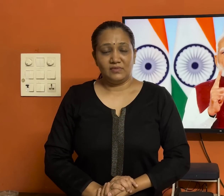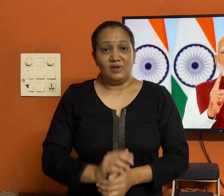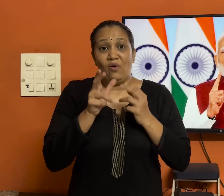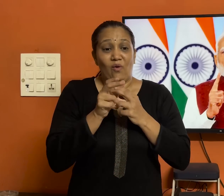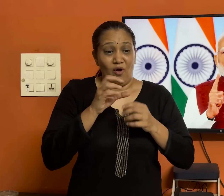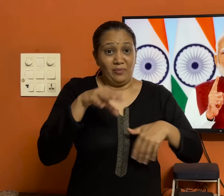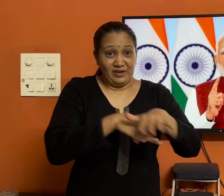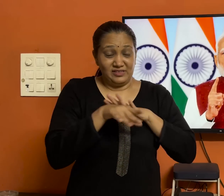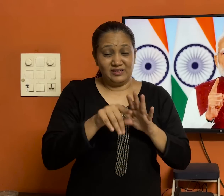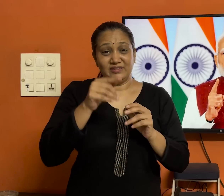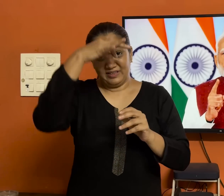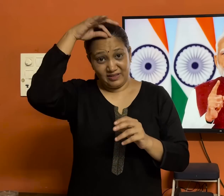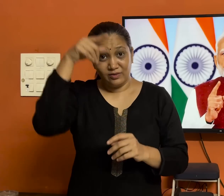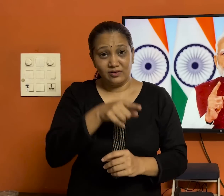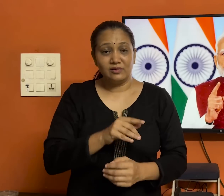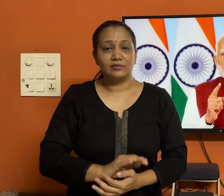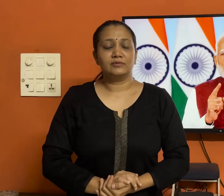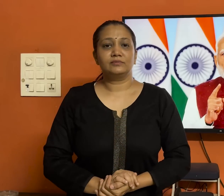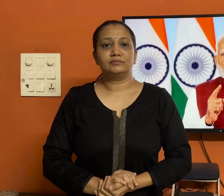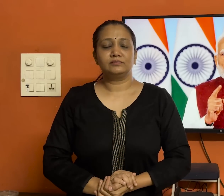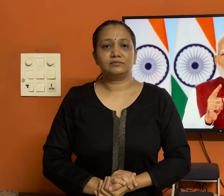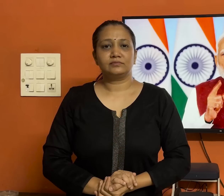ऑपरेशन सिंदूर